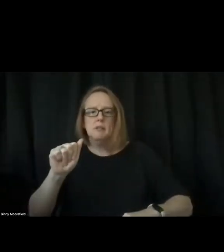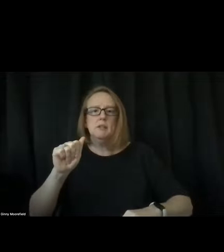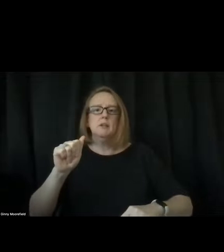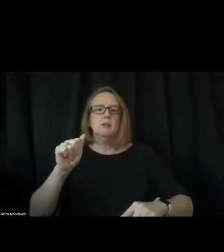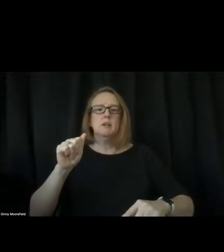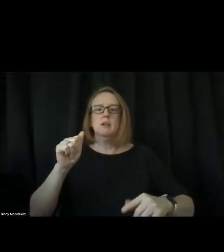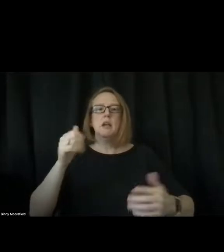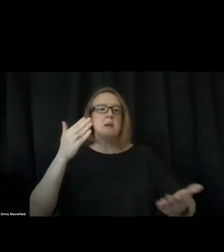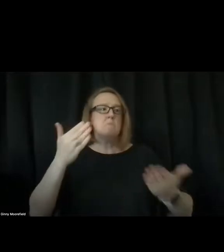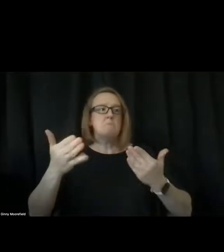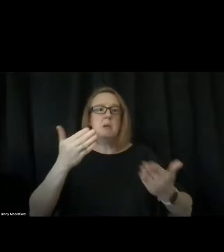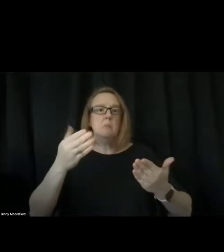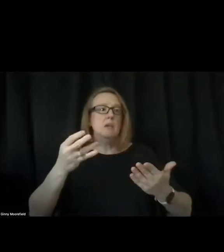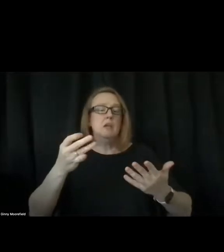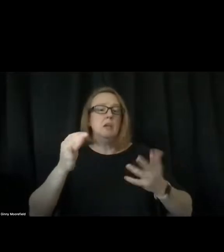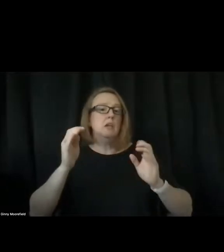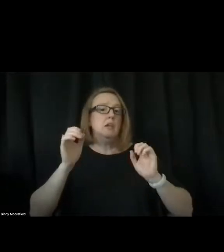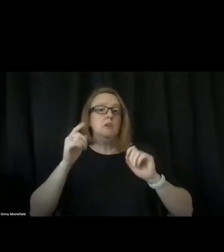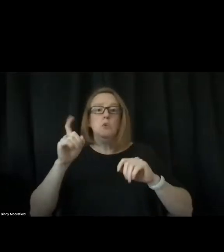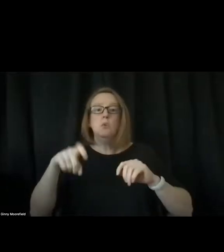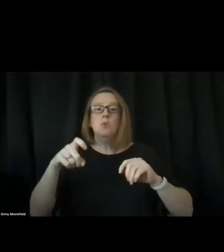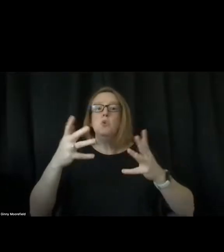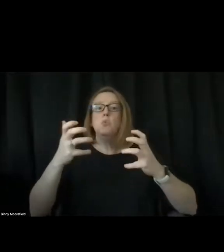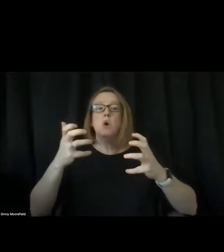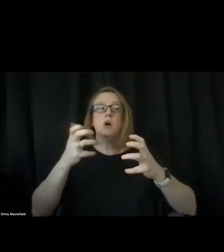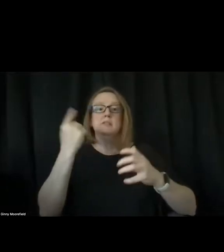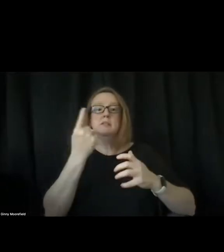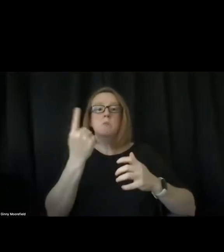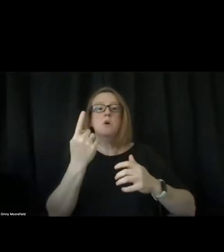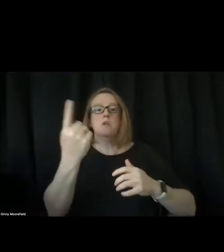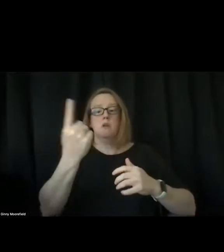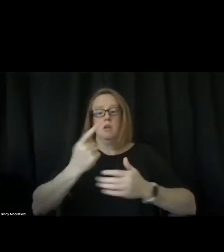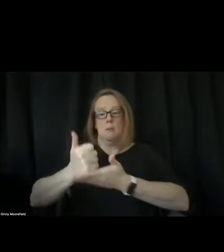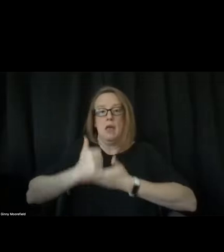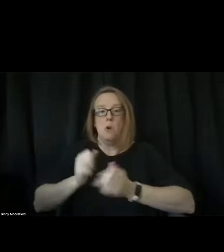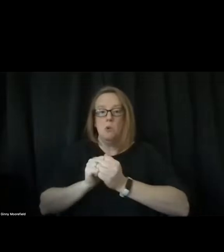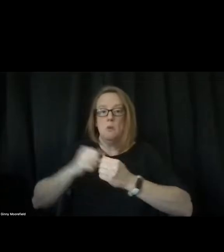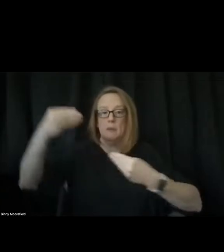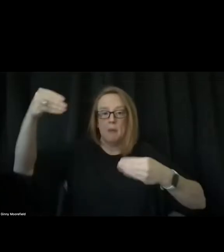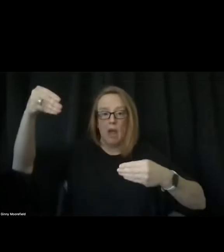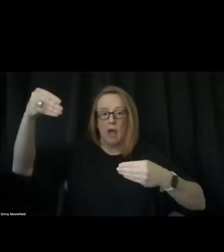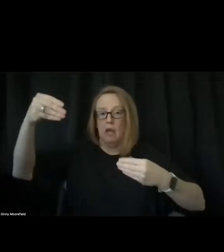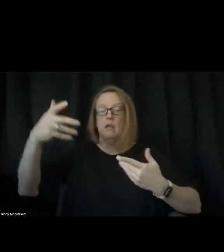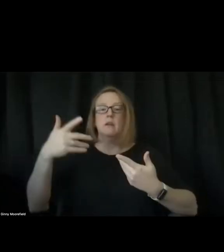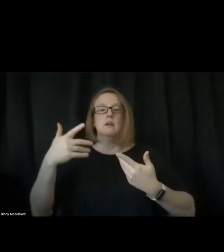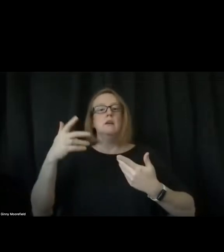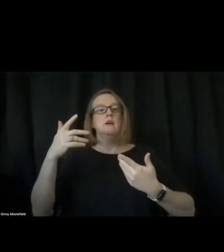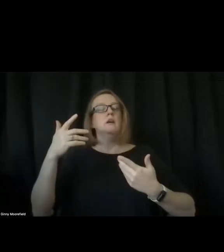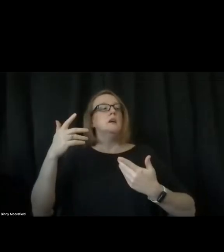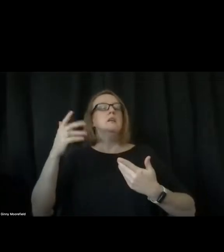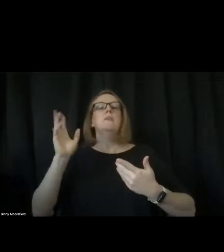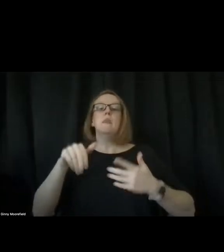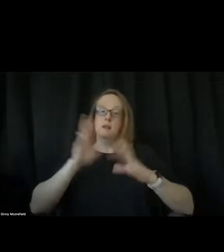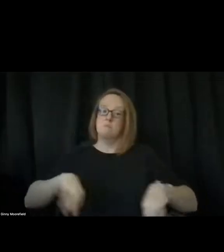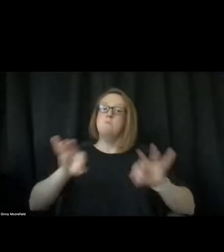que decir cuál es su discapacidad específica Una persona puede decir yo quiero votar aquí en la comunidad de mi coche porque